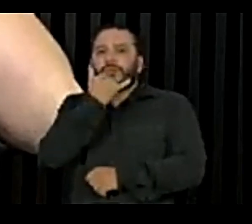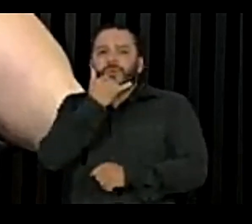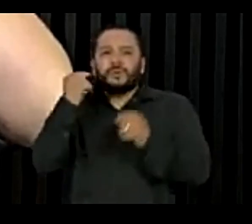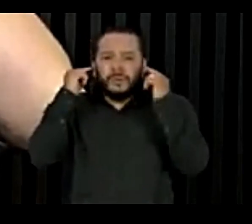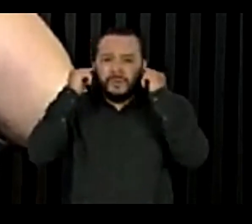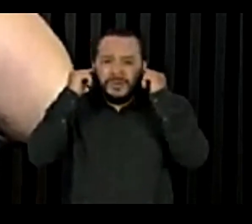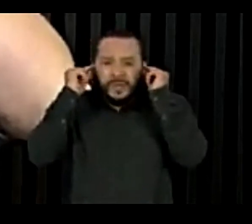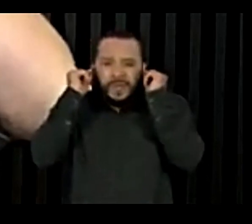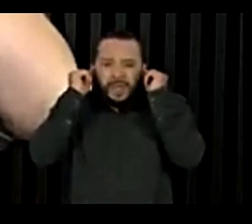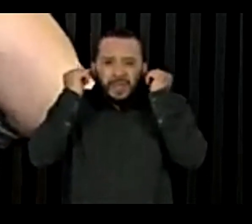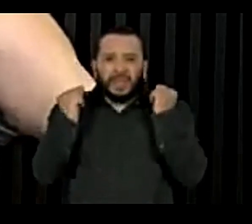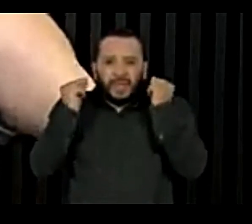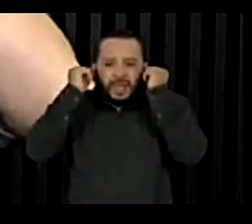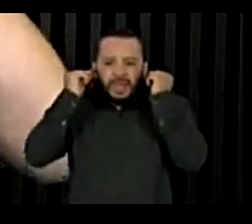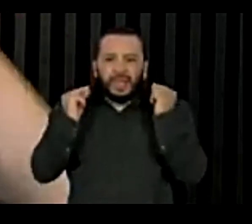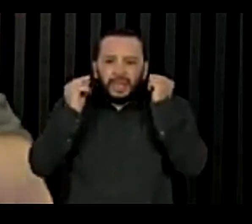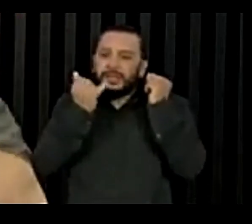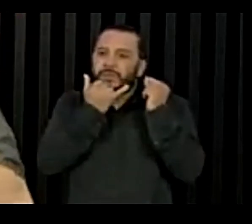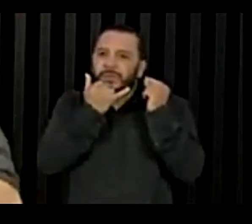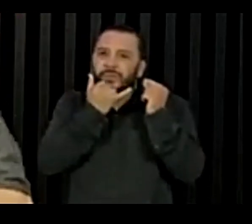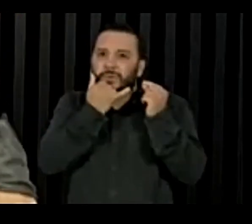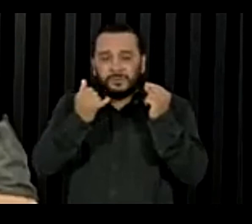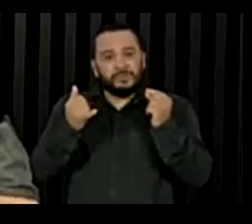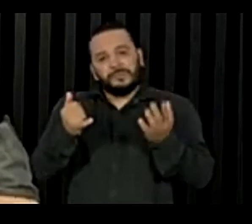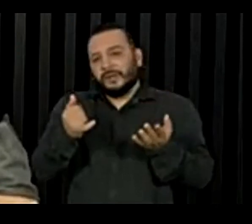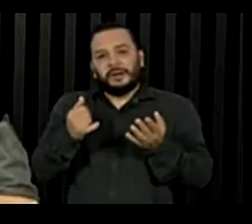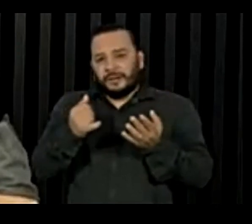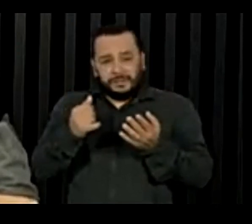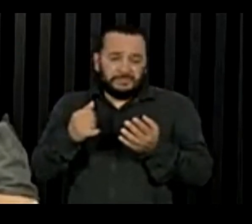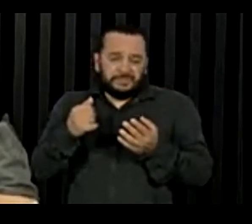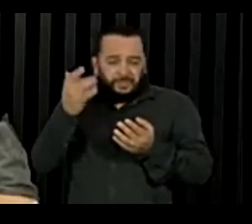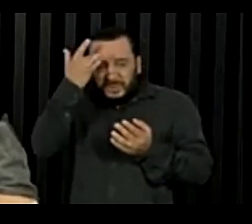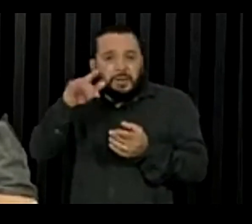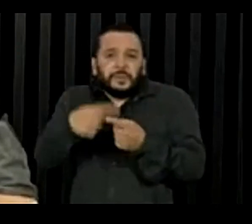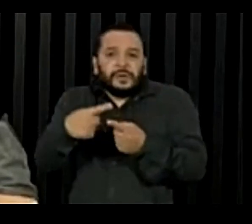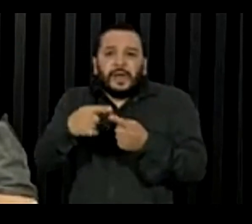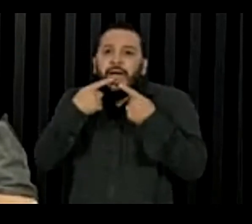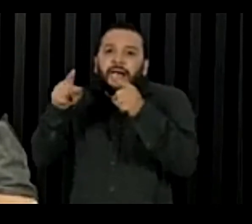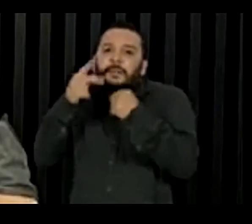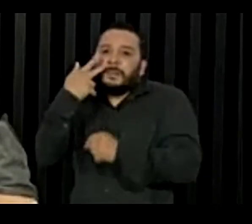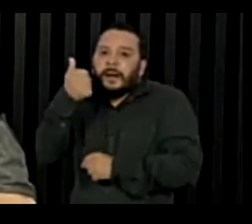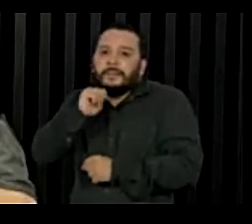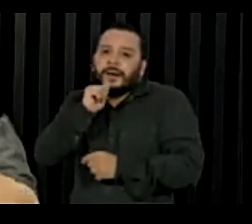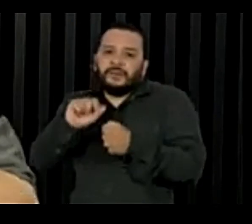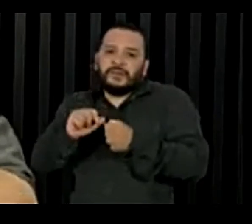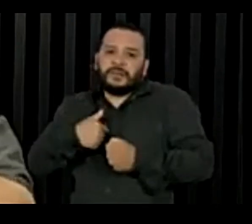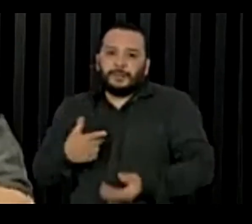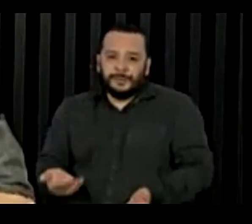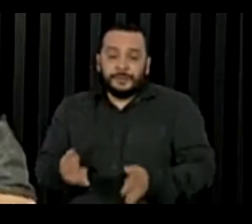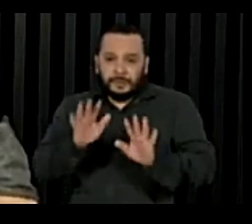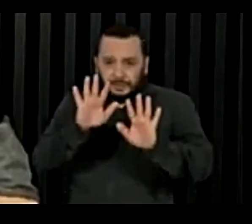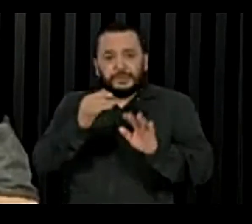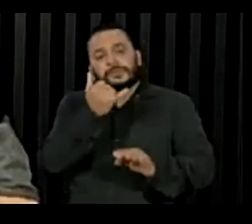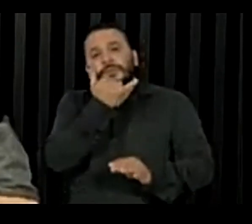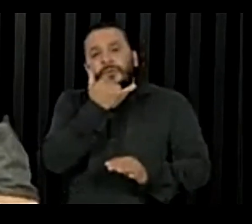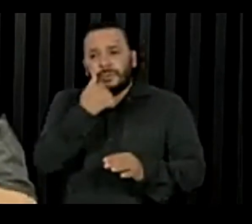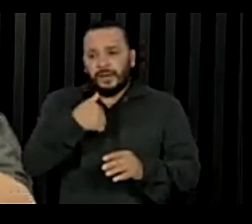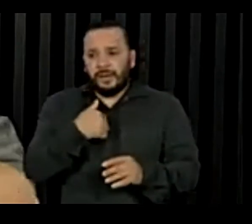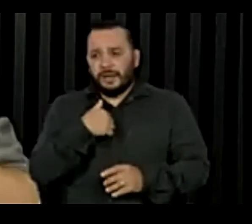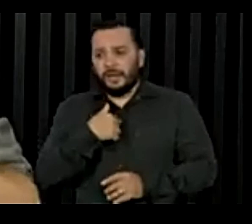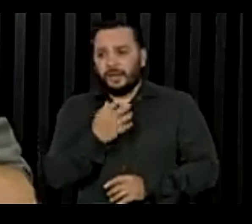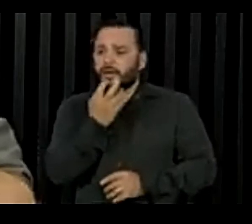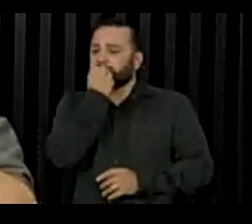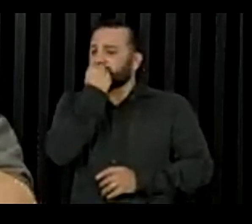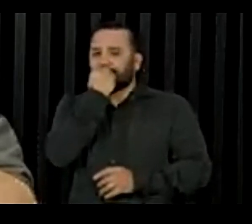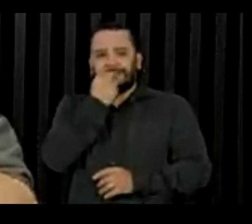ouvidos são pequenos, eu não sei porquê. Reclamem com os meus pais. Nessa entrevista, eu falo para eles, já não dá mais para ficar calado. Qualquer